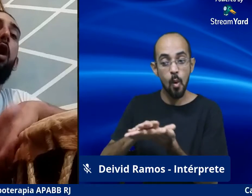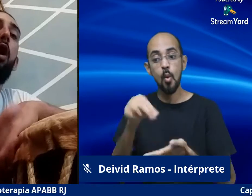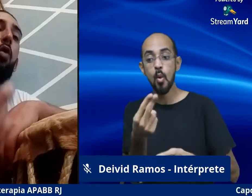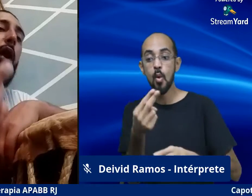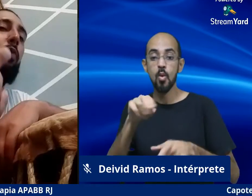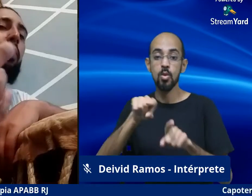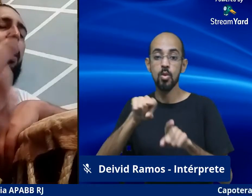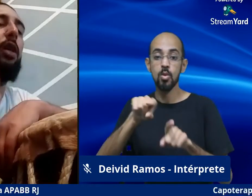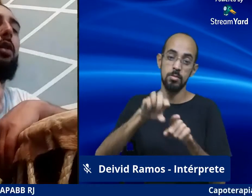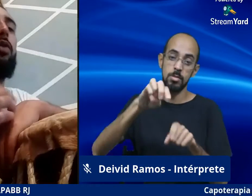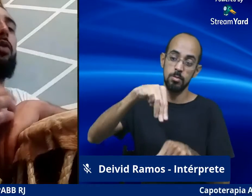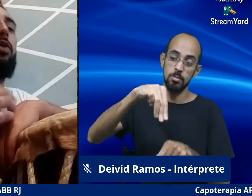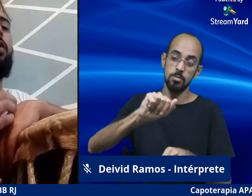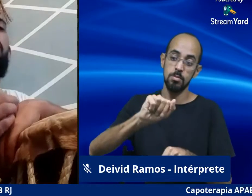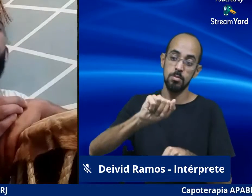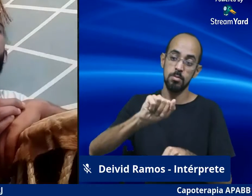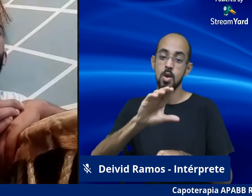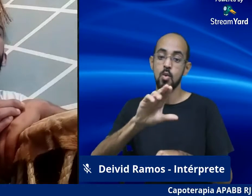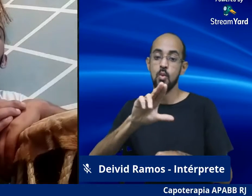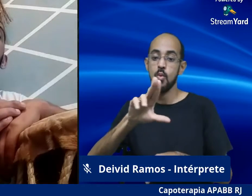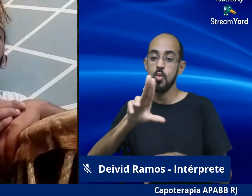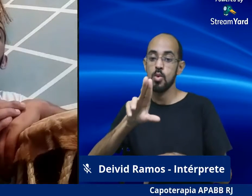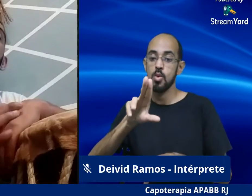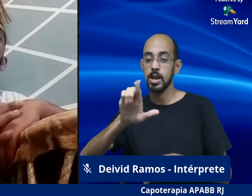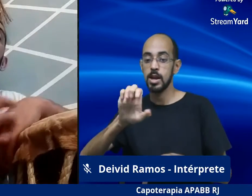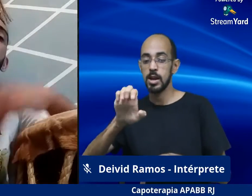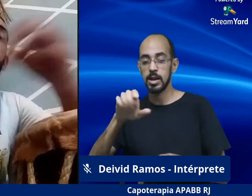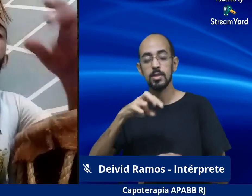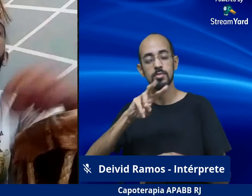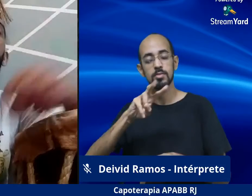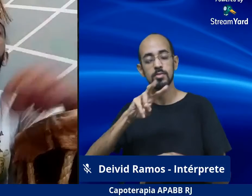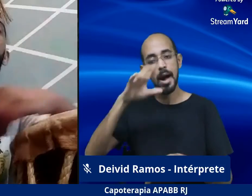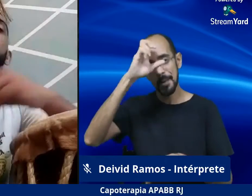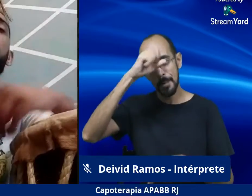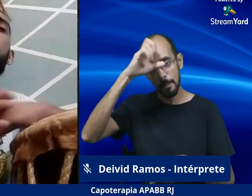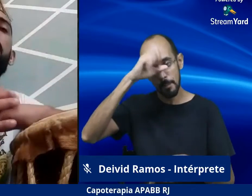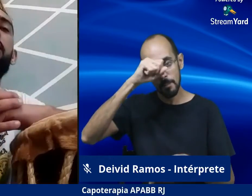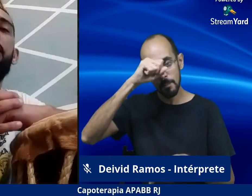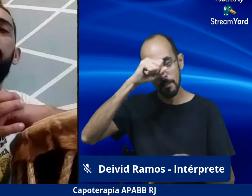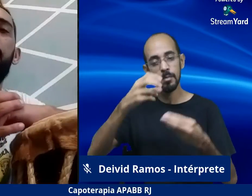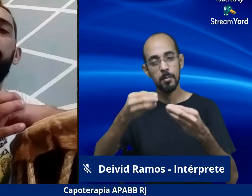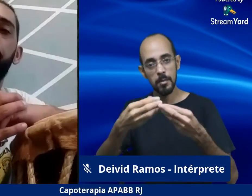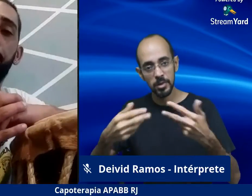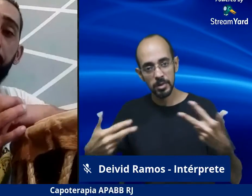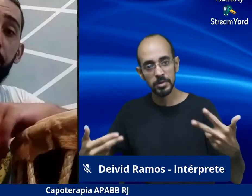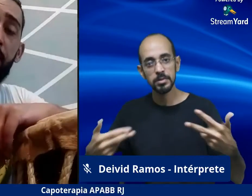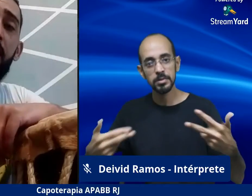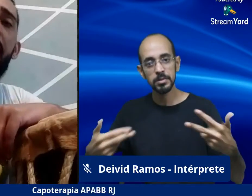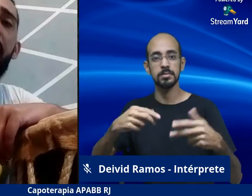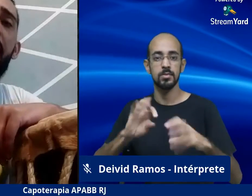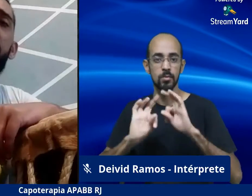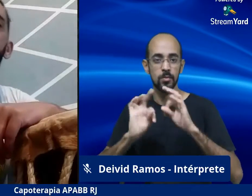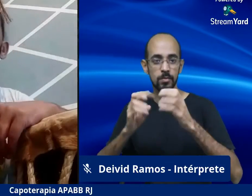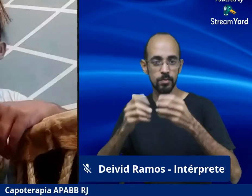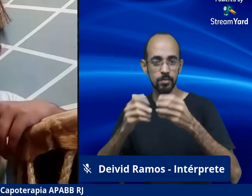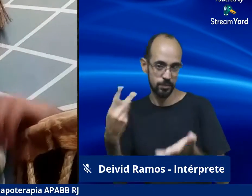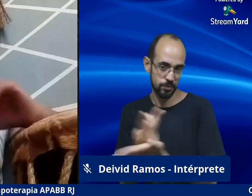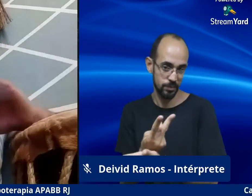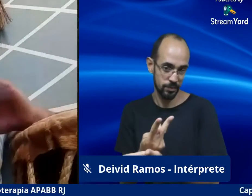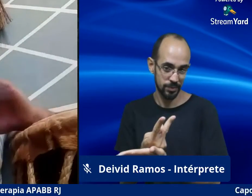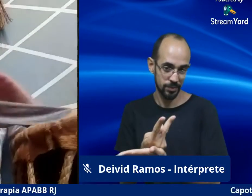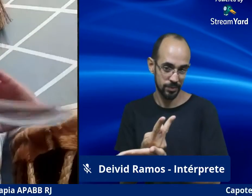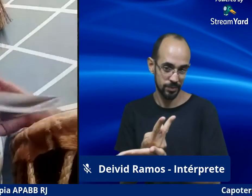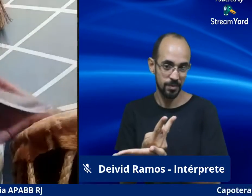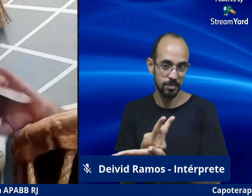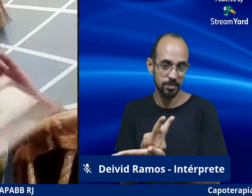muito com as músicas que estão sendo tocadas, né? Com tudo aquilo que está acontecendo. E aí, eu vou